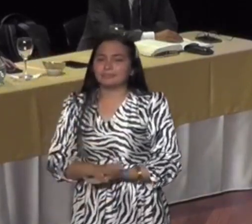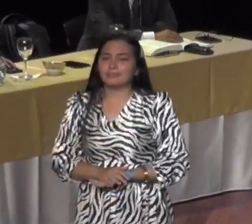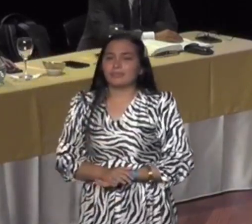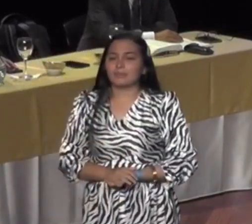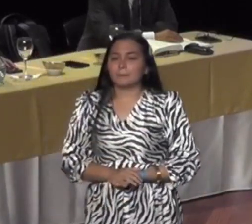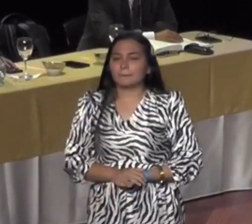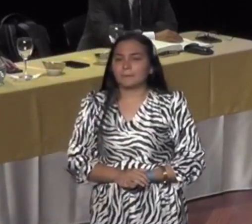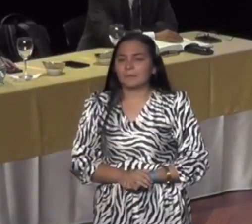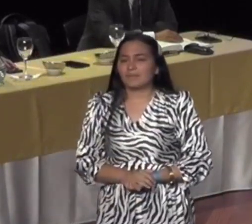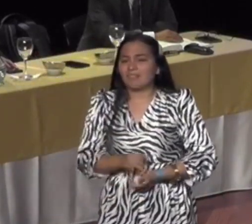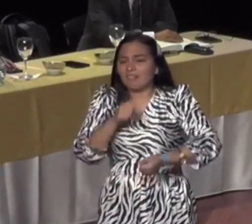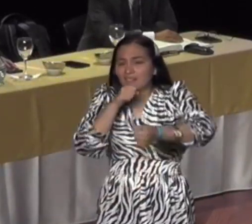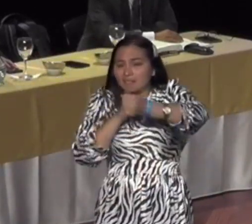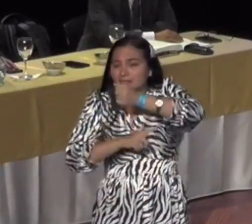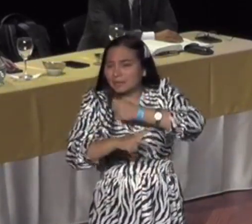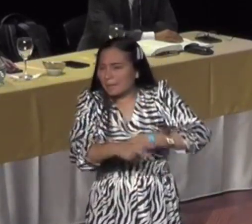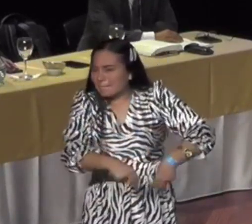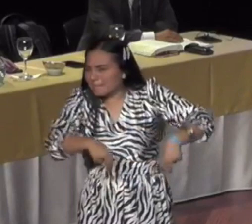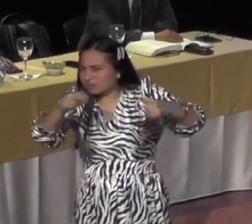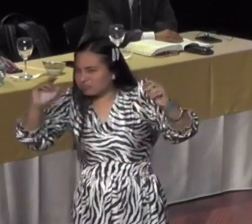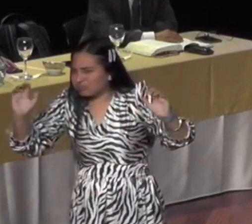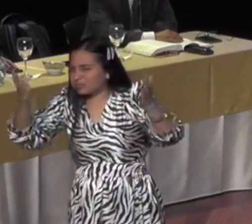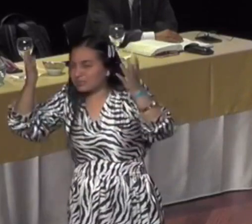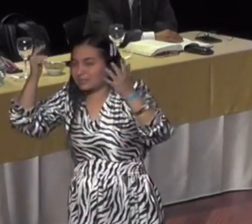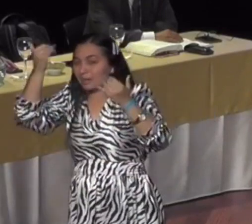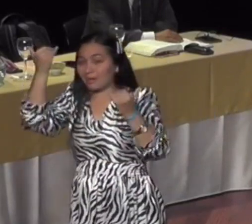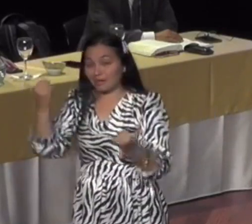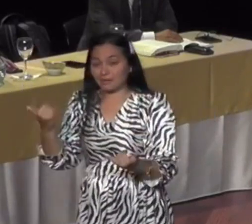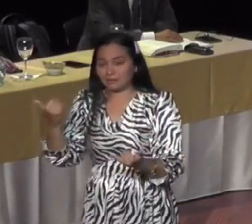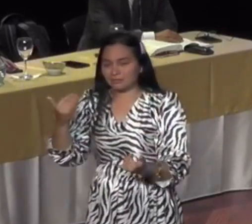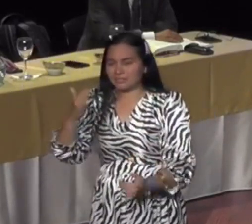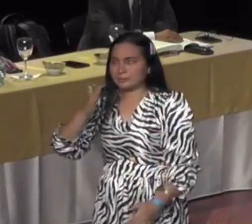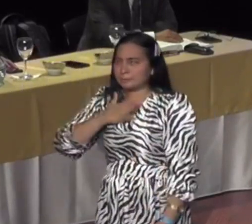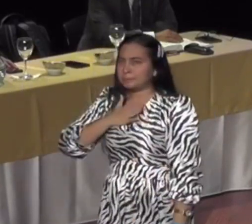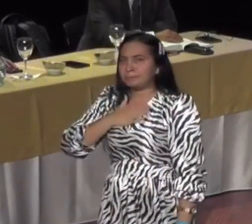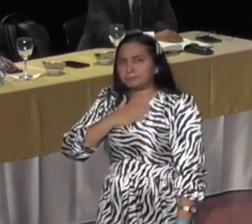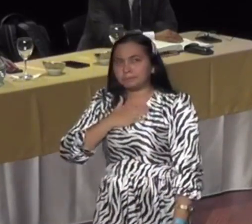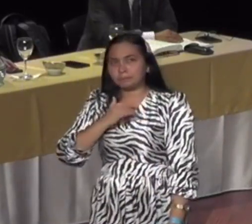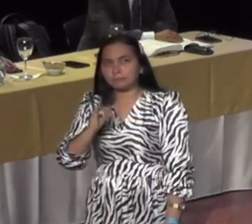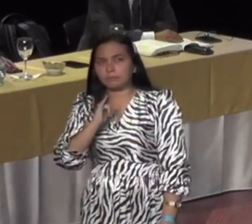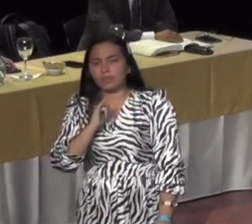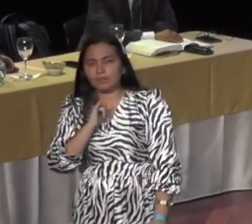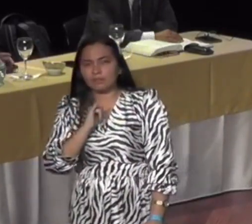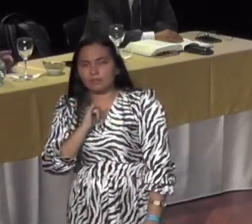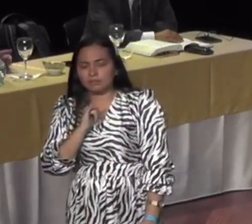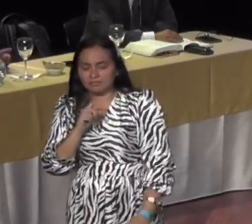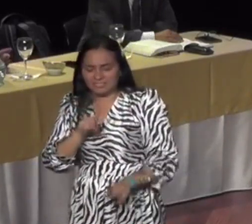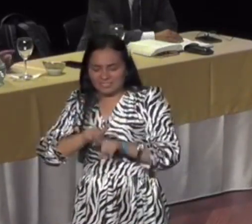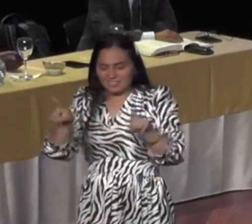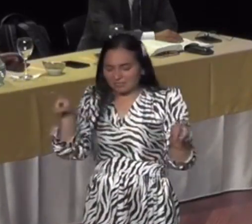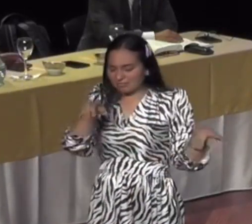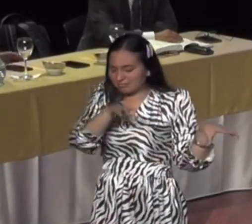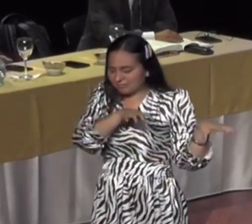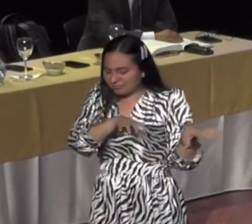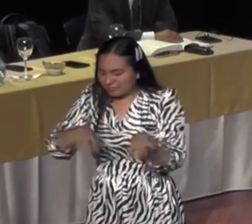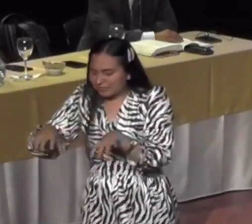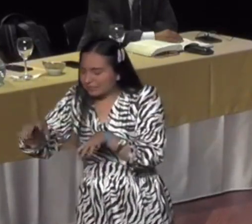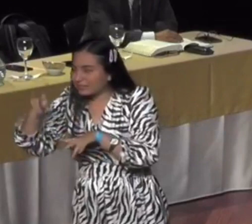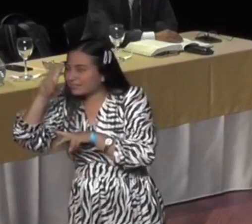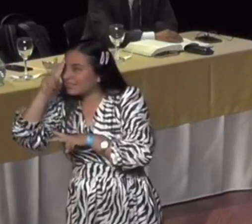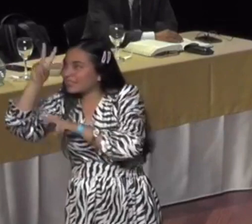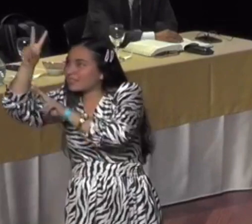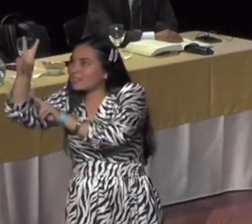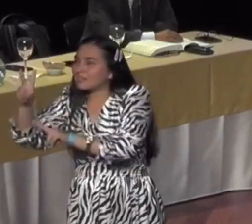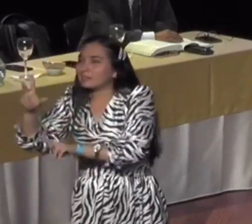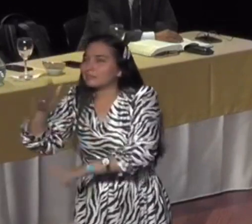Hay un Samuel que se está levantando aquí diciendo, yo voy a ir diferente, en contracorriente. Yo voy a vivir en santidad. Yo voy